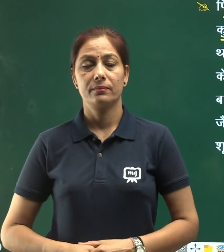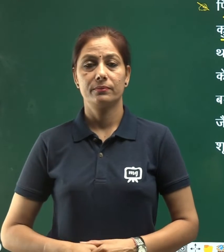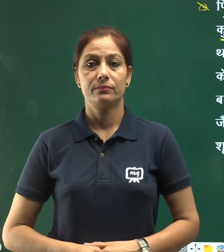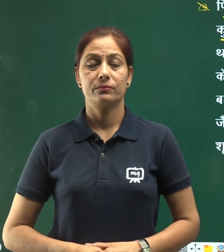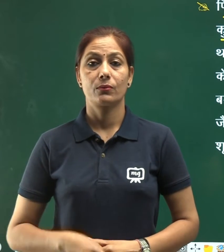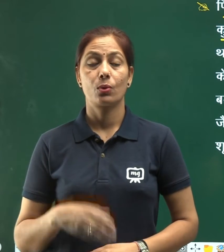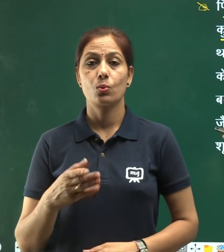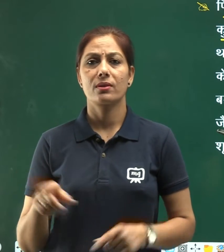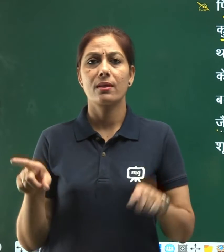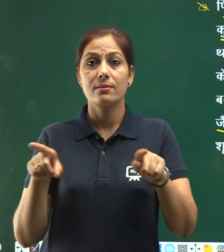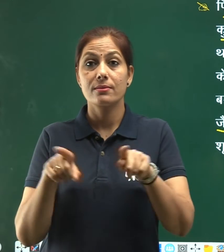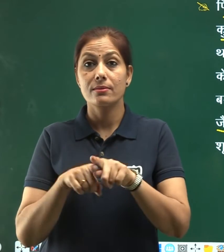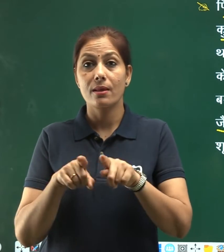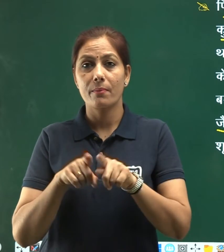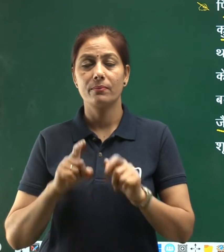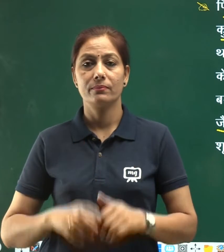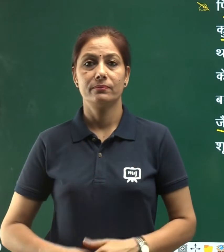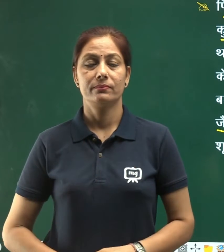उसके जैसा